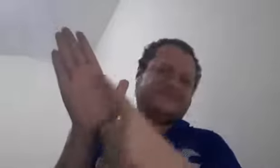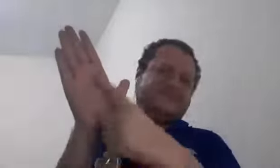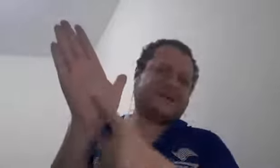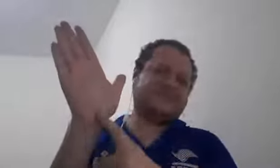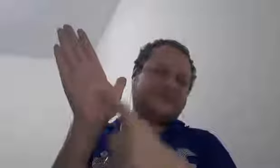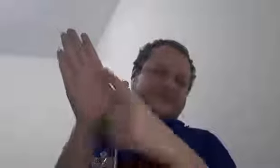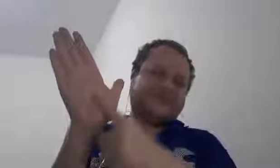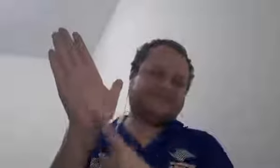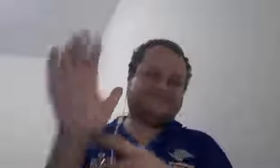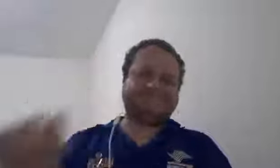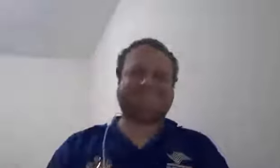Barra Funda.